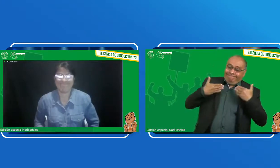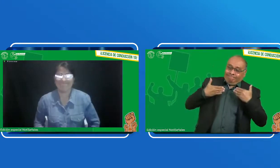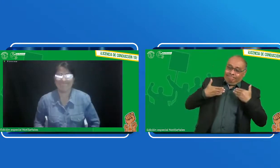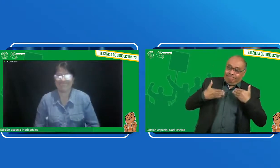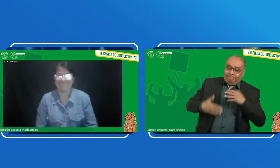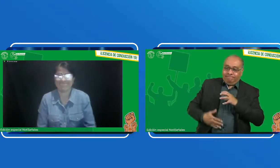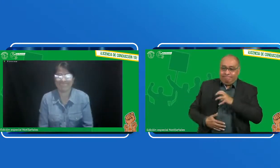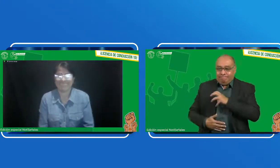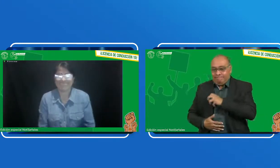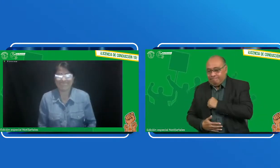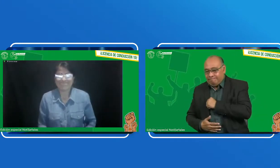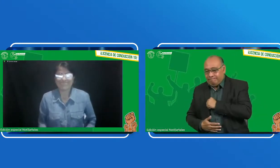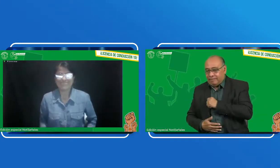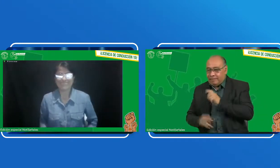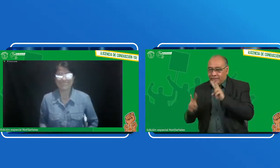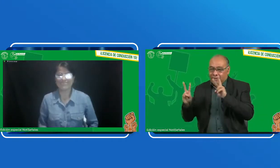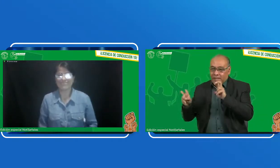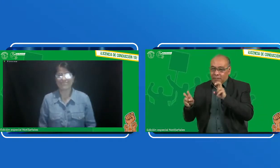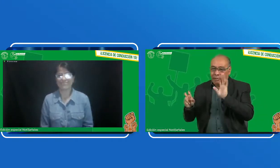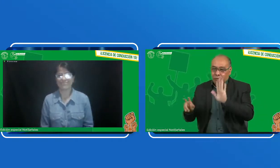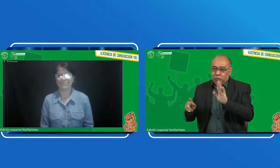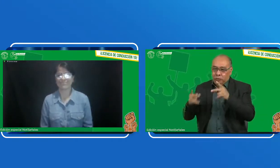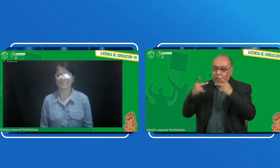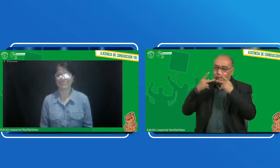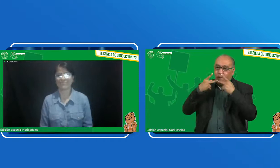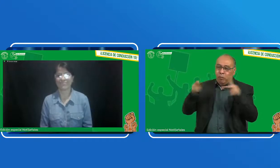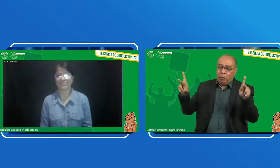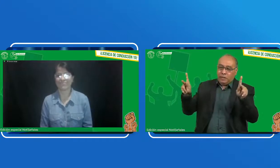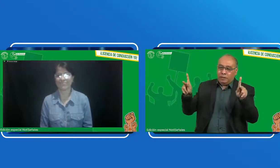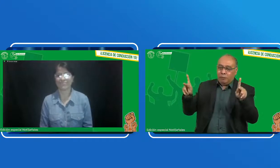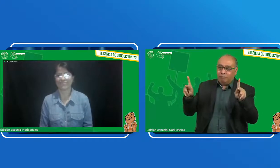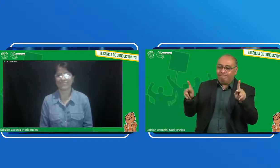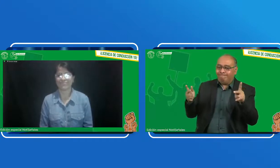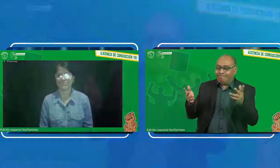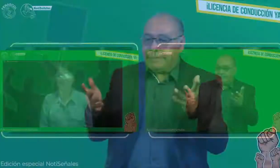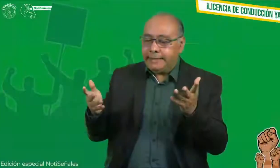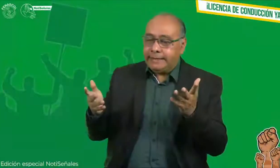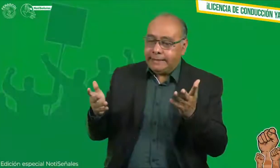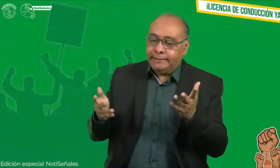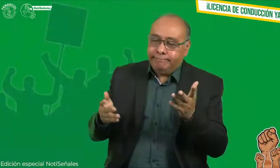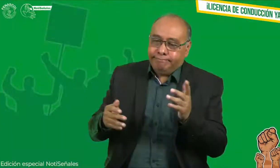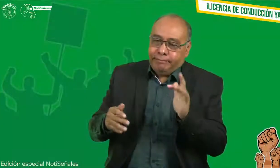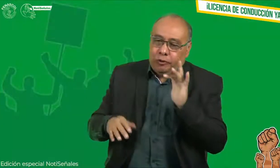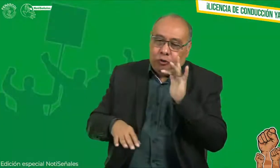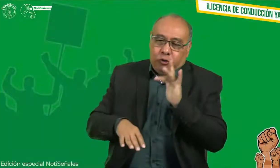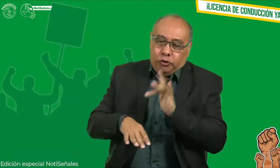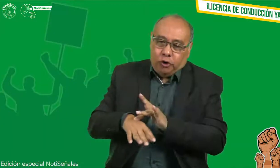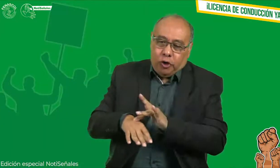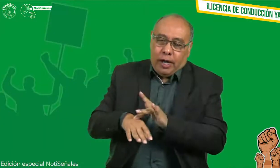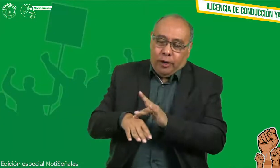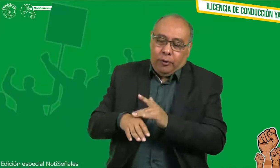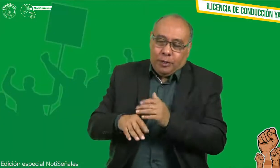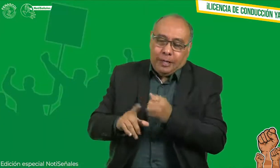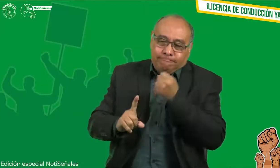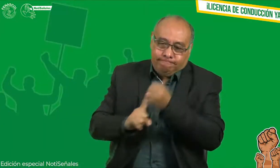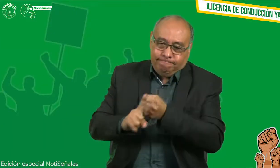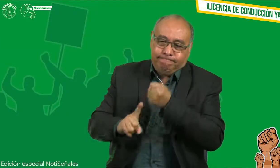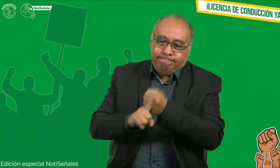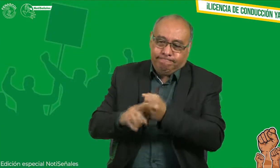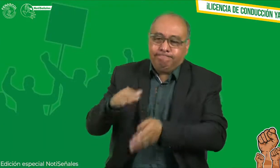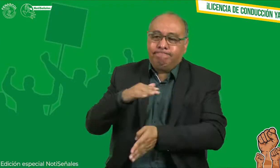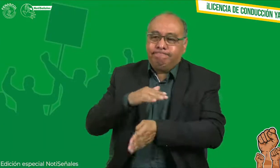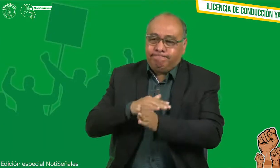Exactamente, es eso. Pues nos llena de gozo, pero a la vez de tristeza, el tema de la licencia de conducción para transporte